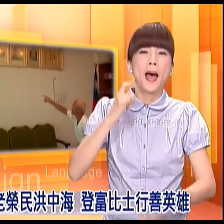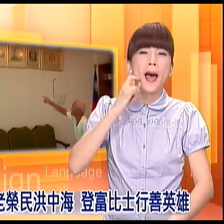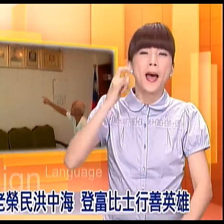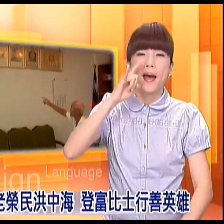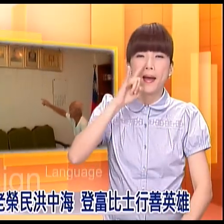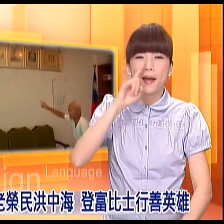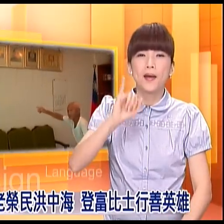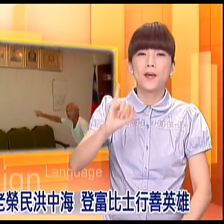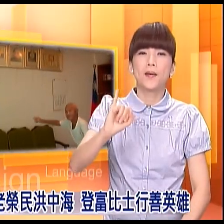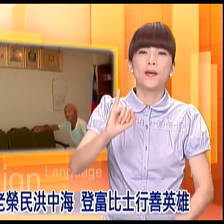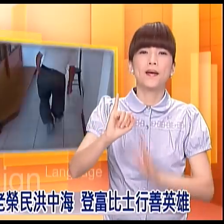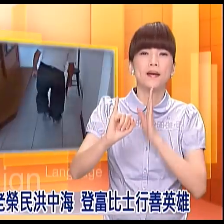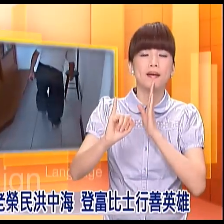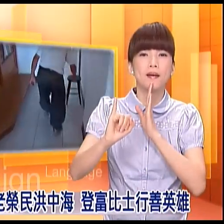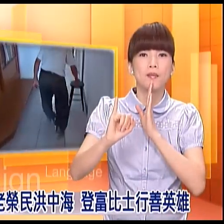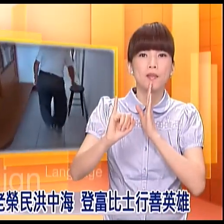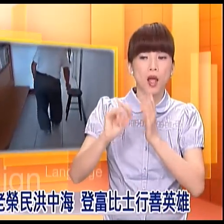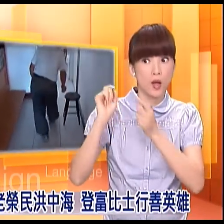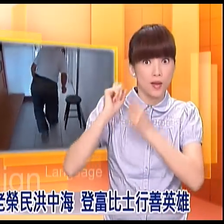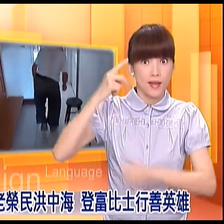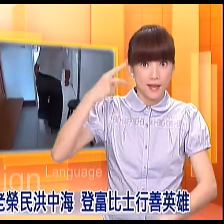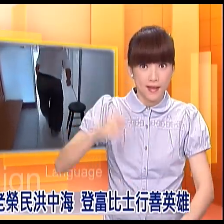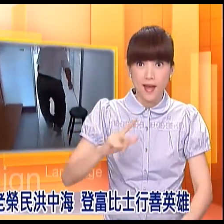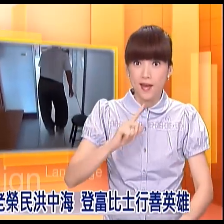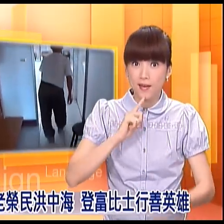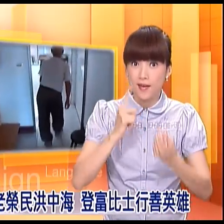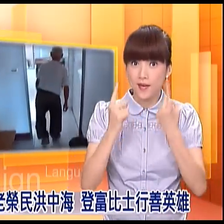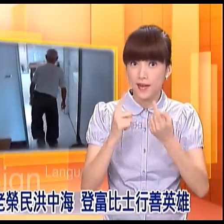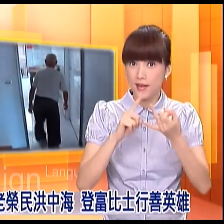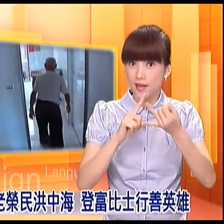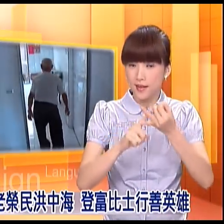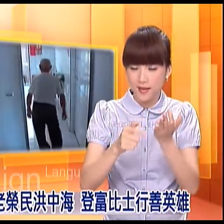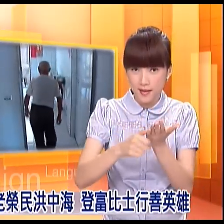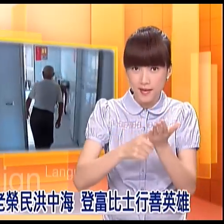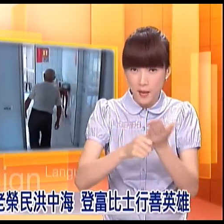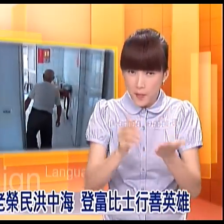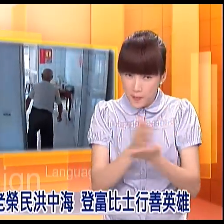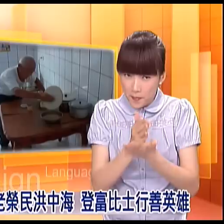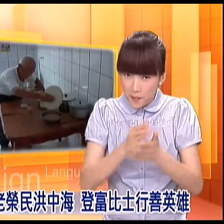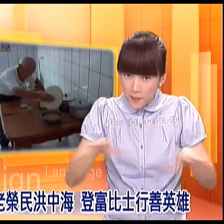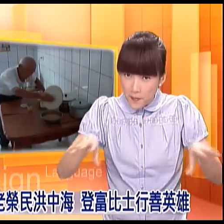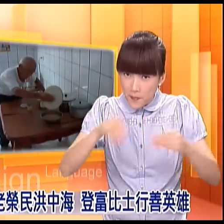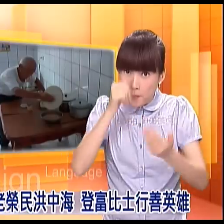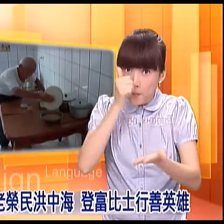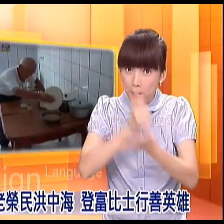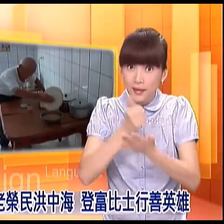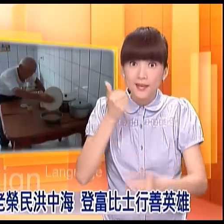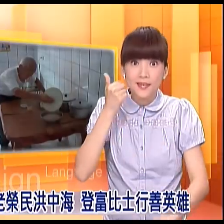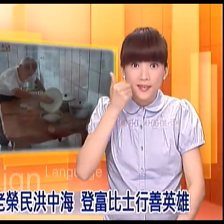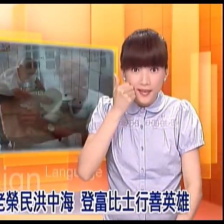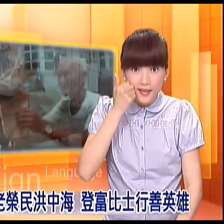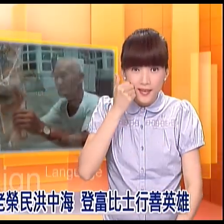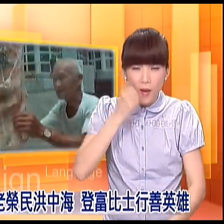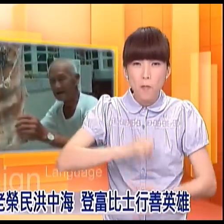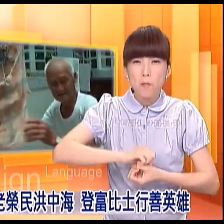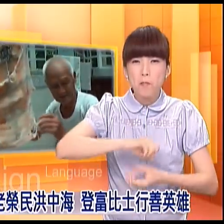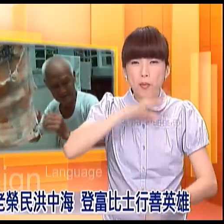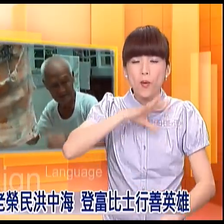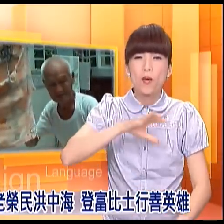富比士杂志又选出了高龄82岁住在花莲的老农民洪中海是